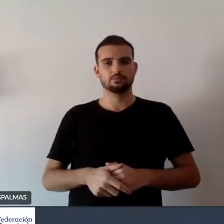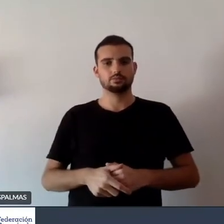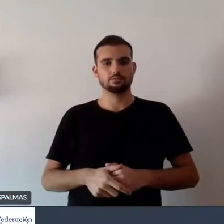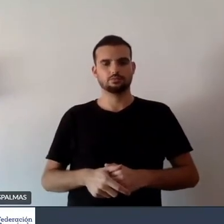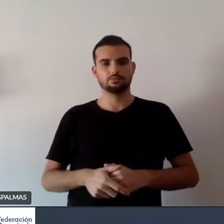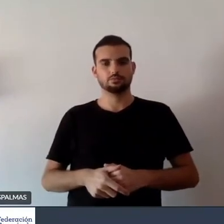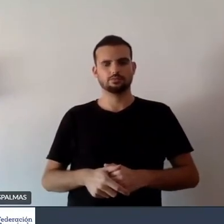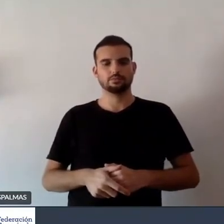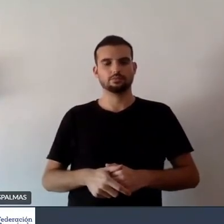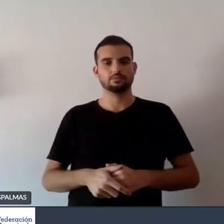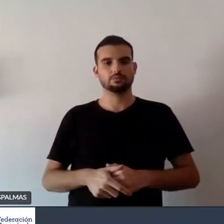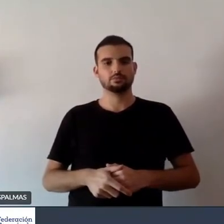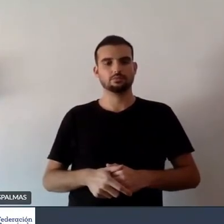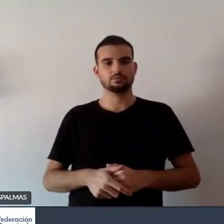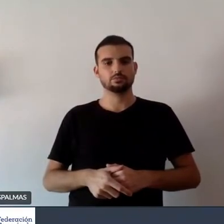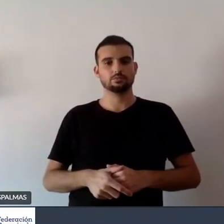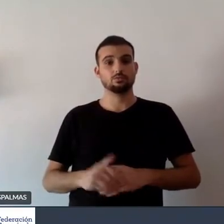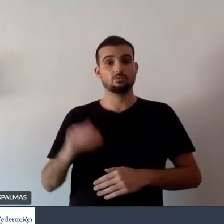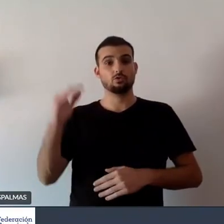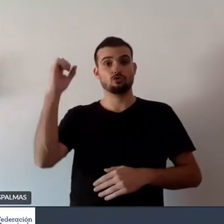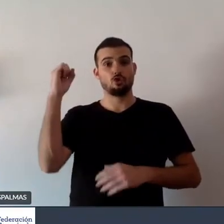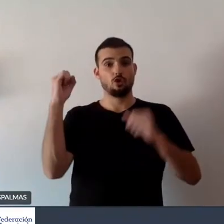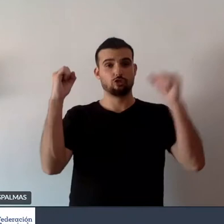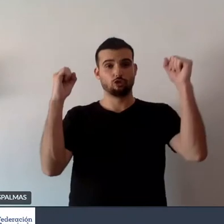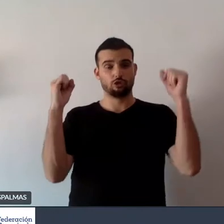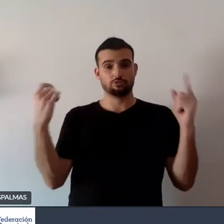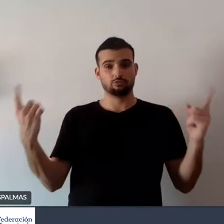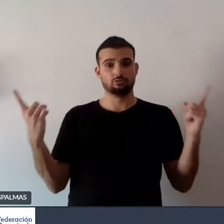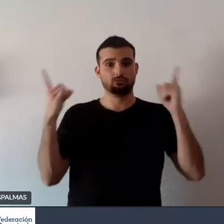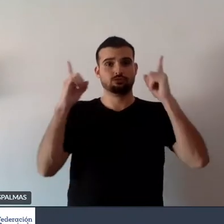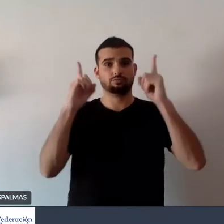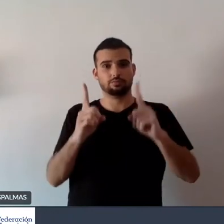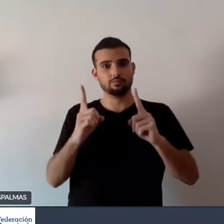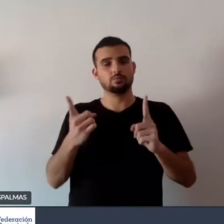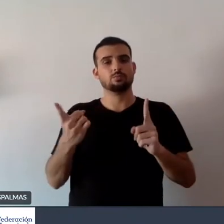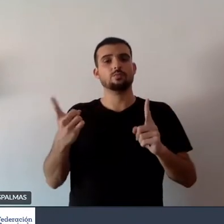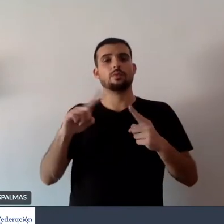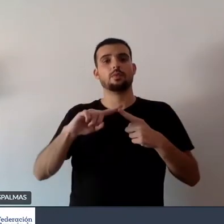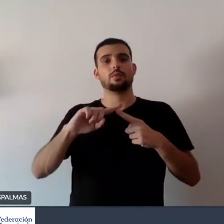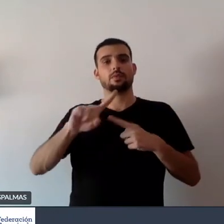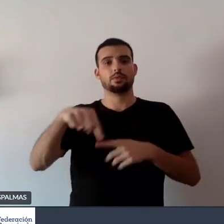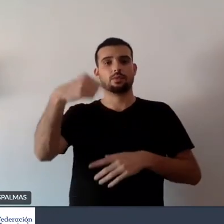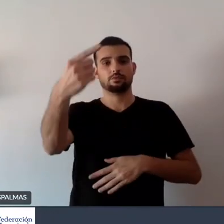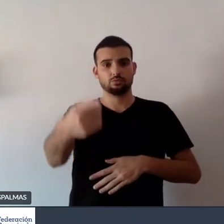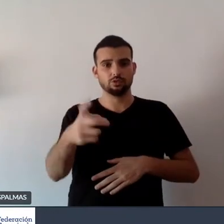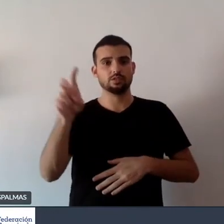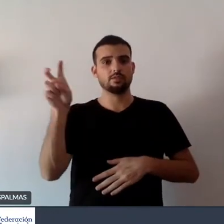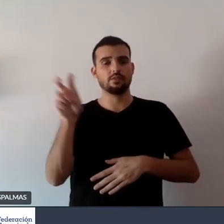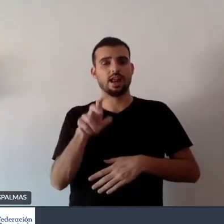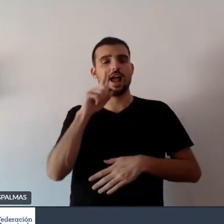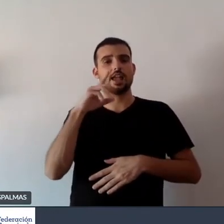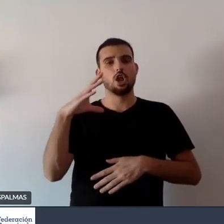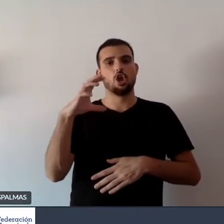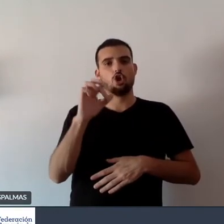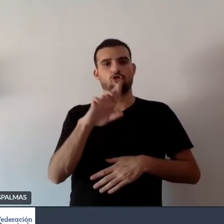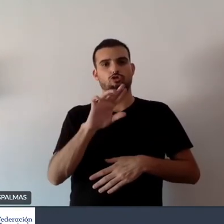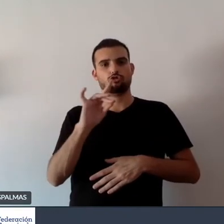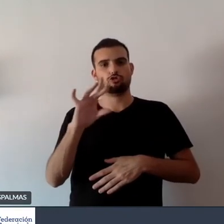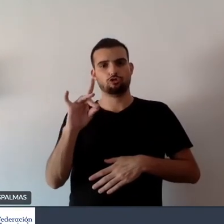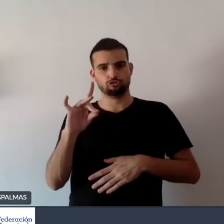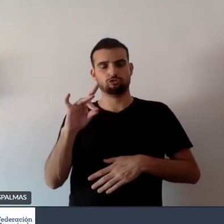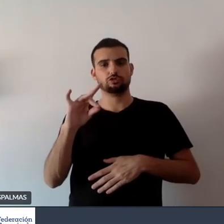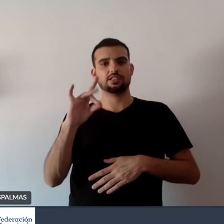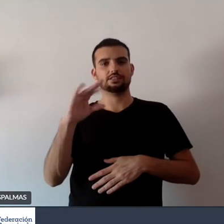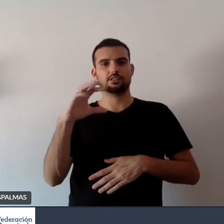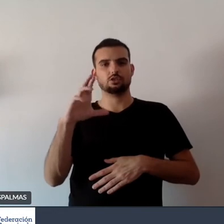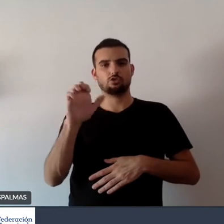Dos torres, intercambio, dos torres de nuevo. Continuación, aquí hay un cross screen para jugar la subida arriba